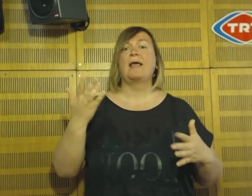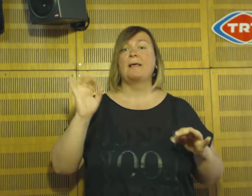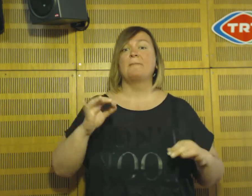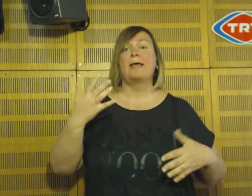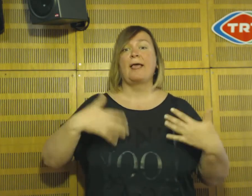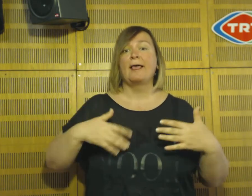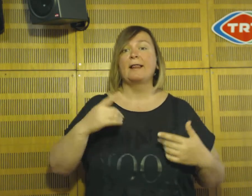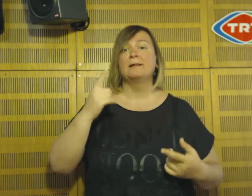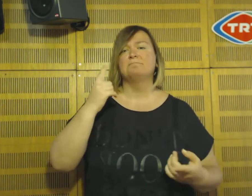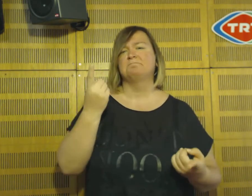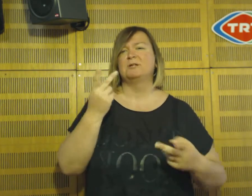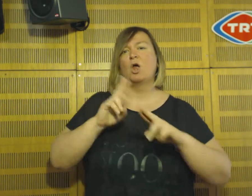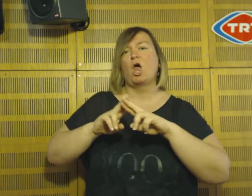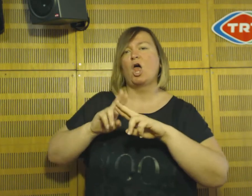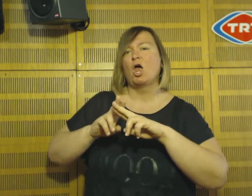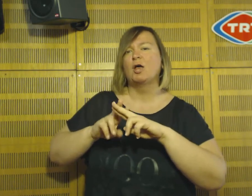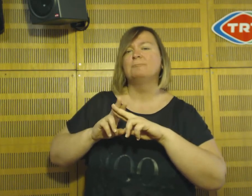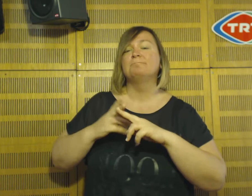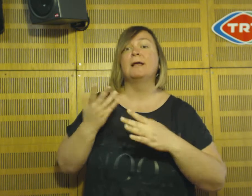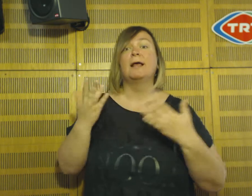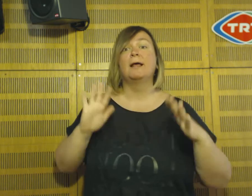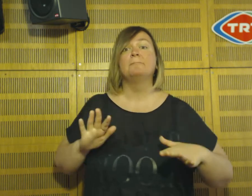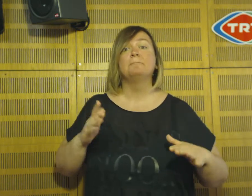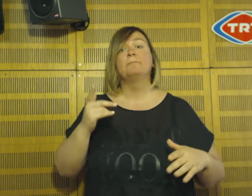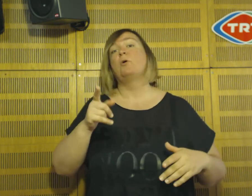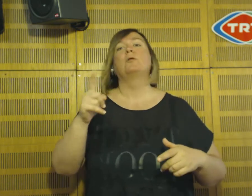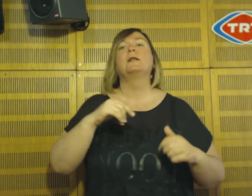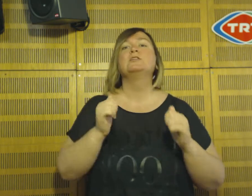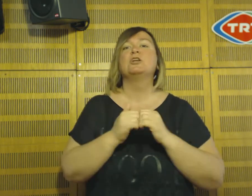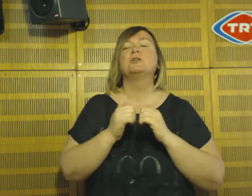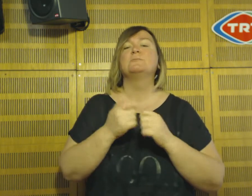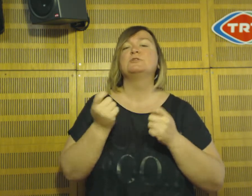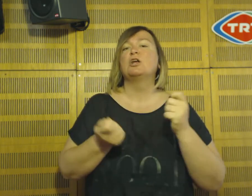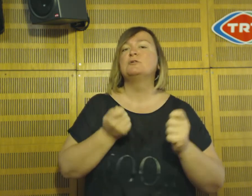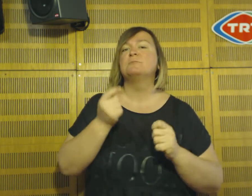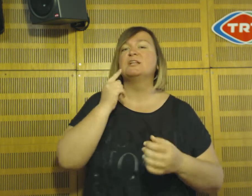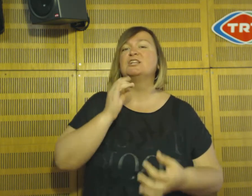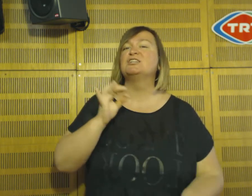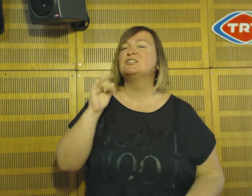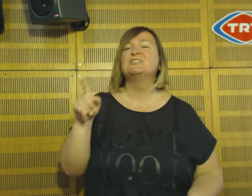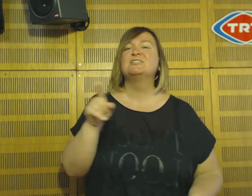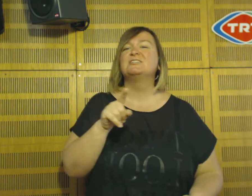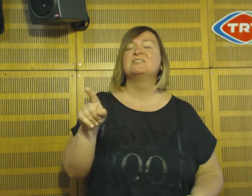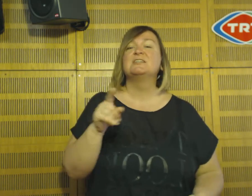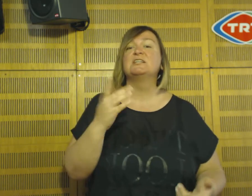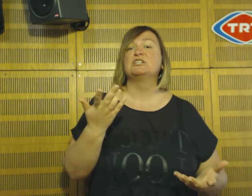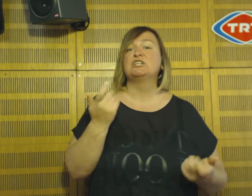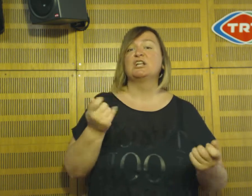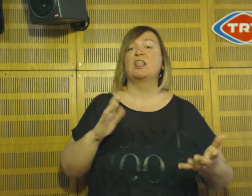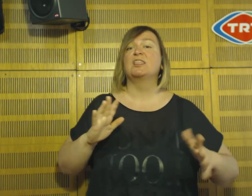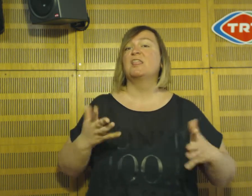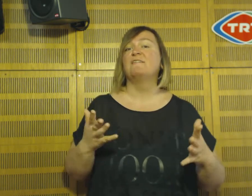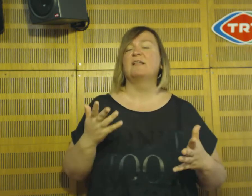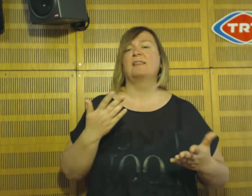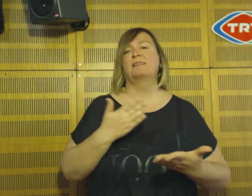bireylere bir şeyler öğretmeleri gerektiğinde hem onlarla çalışacak kişilerin onlarla çalışırkenki davranışlarını devam ettirmek